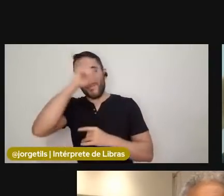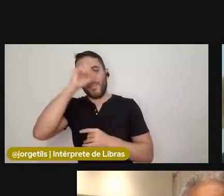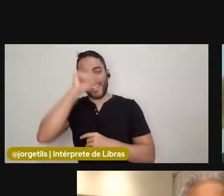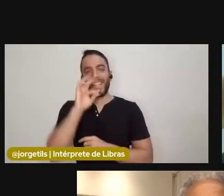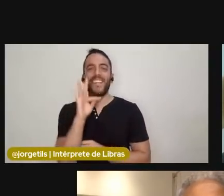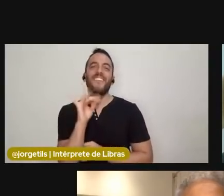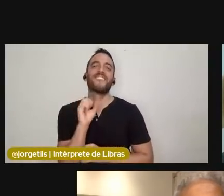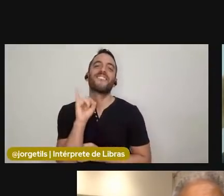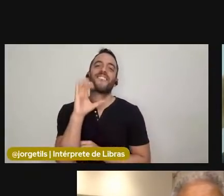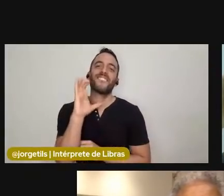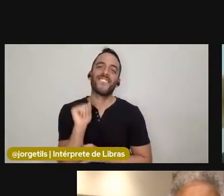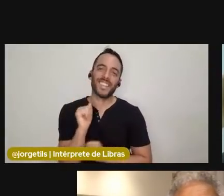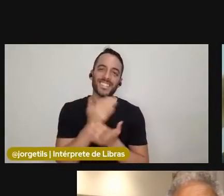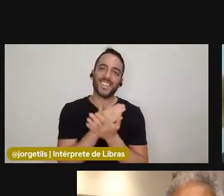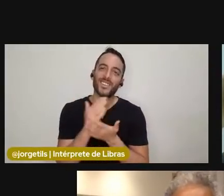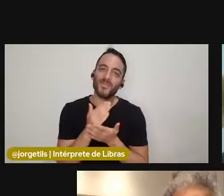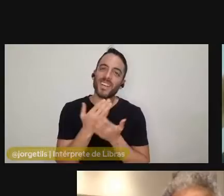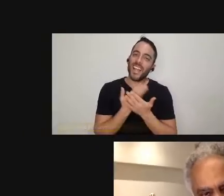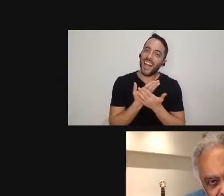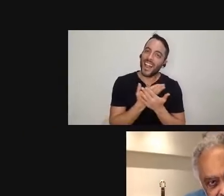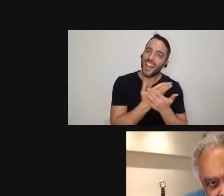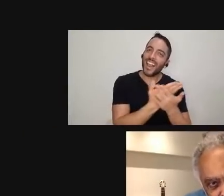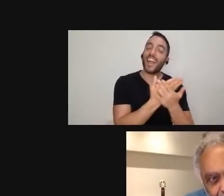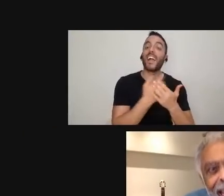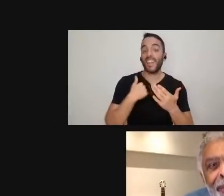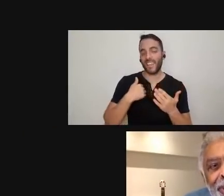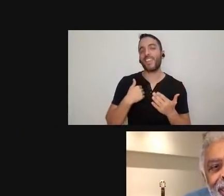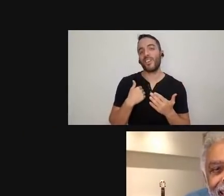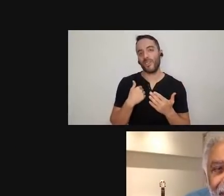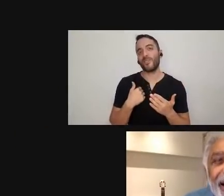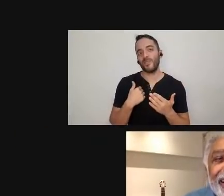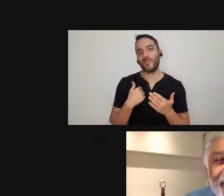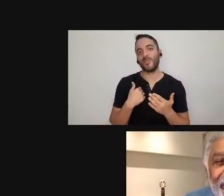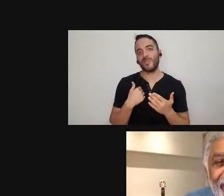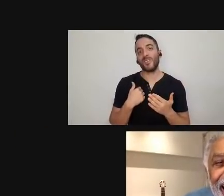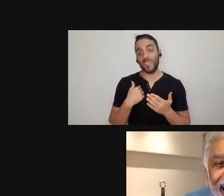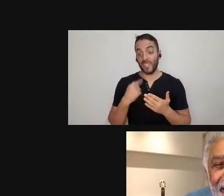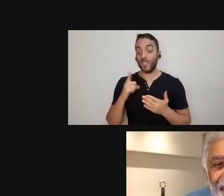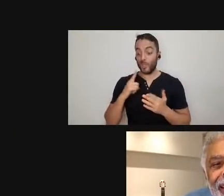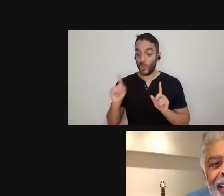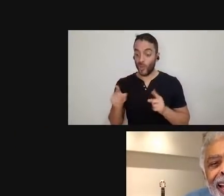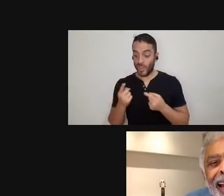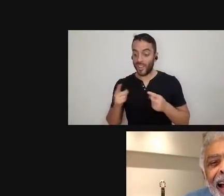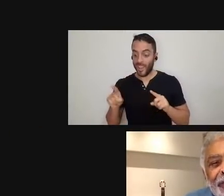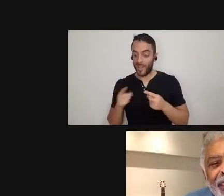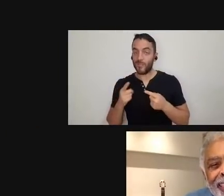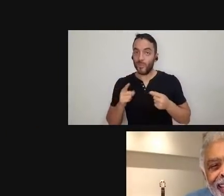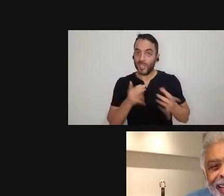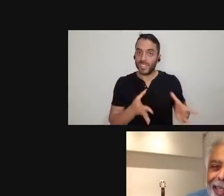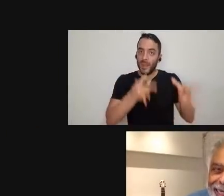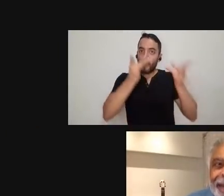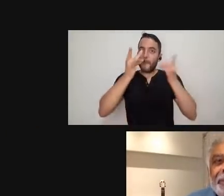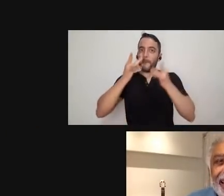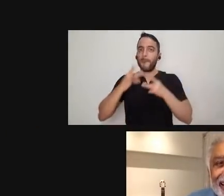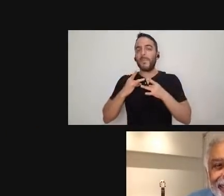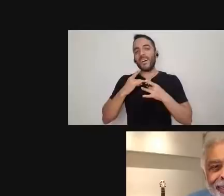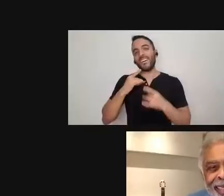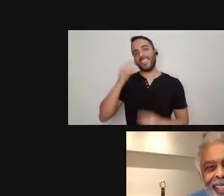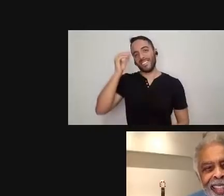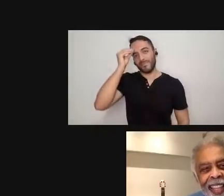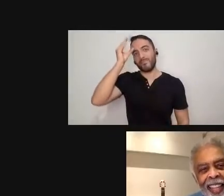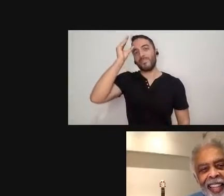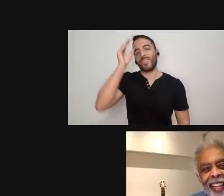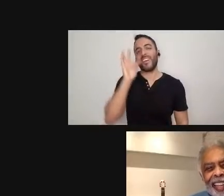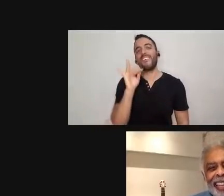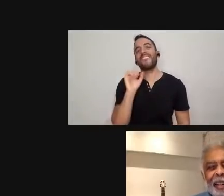exatamente no meu caso, estou na música para incorporar a física também. Ai,